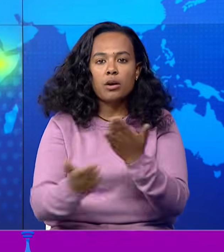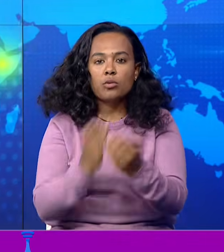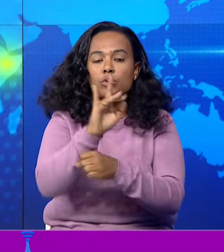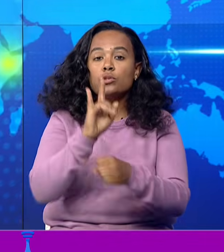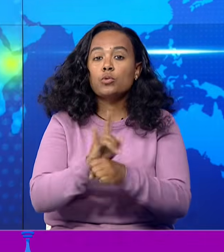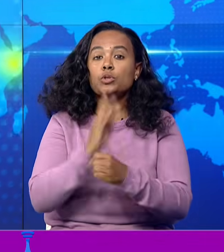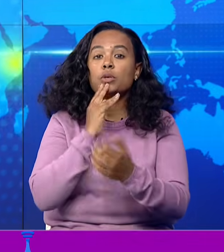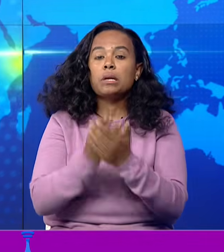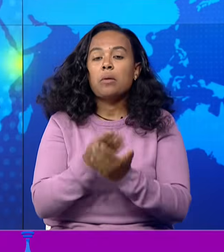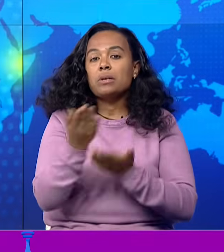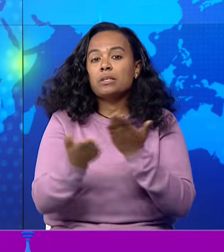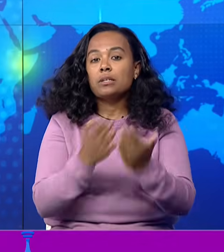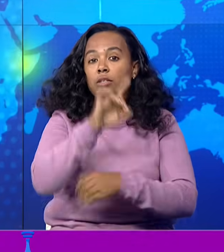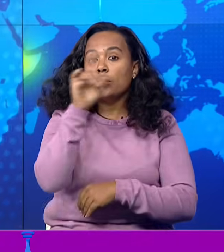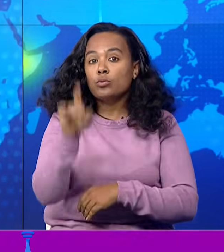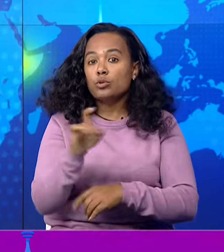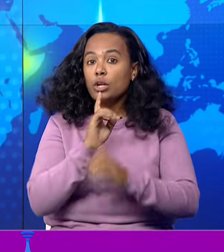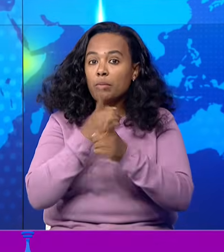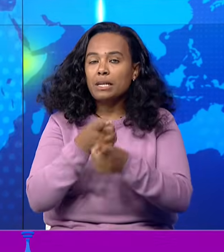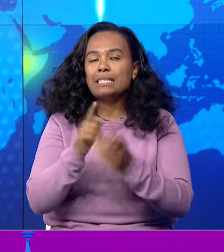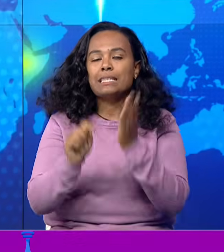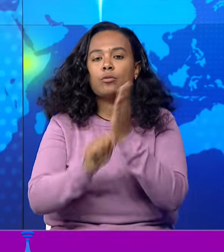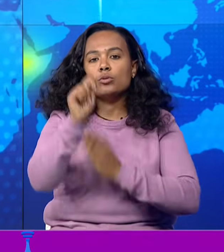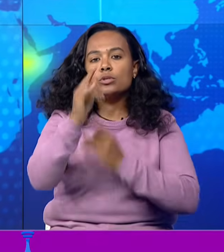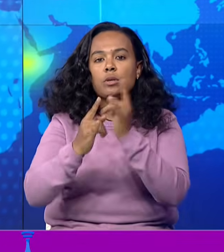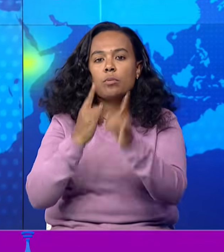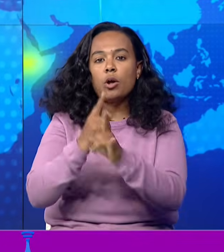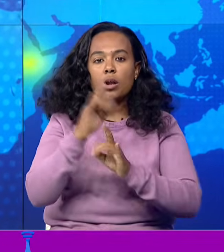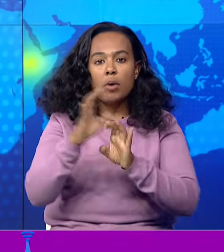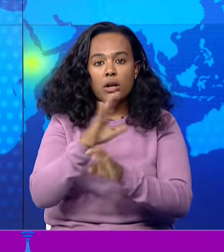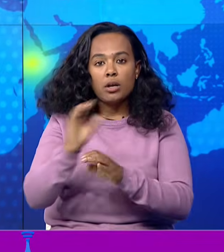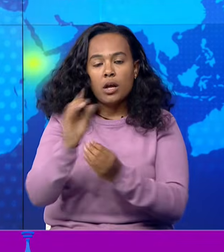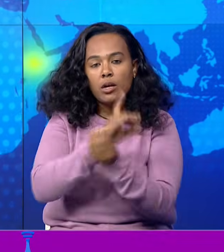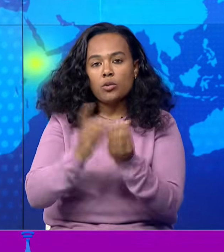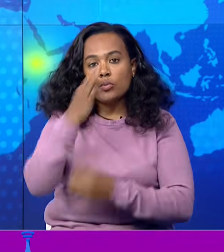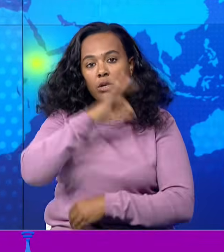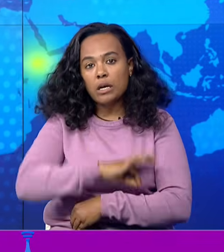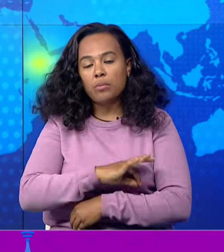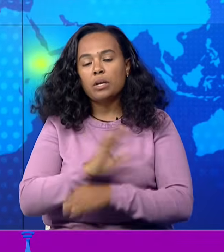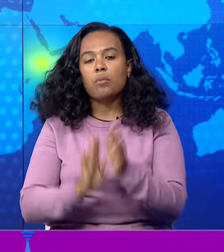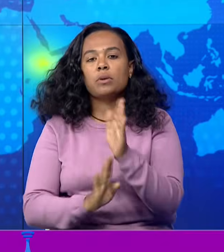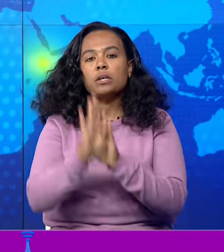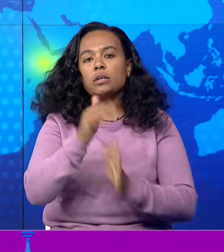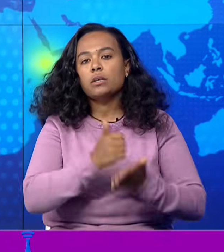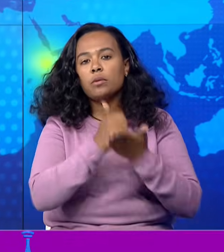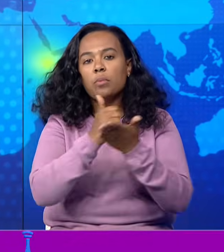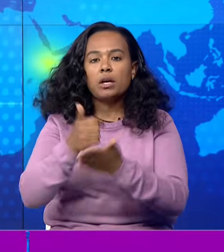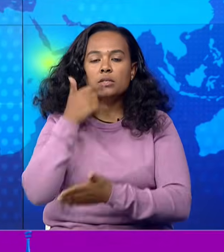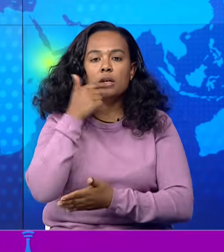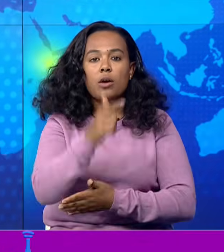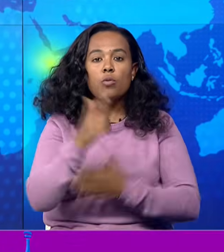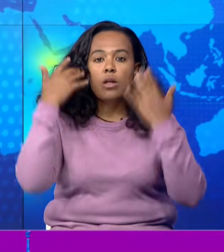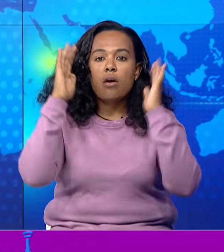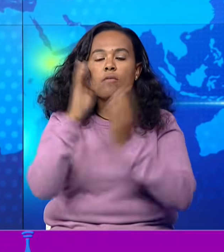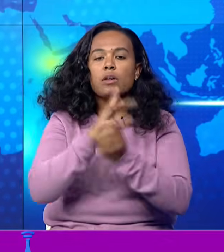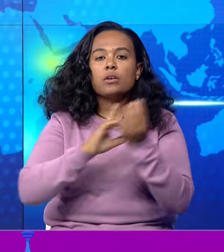የዜጎችን የመልካም አስተዳደር ጥያቄዎችን ለመመለስ ቴክኖሎጂን ለማዘመንና የክልሉን ገቢ ይበልጥ ለማሳደግ እንደሚያግዝ ተናግሯል። የአፋር